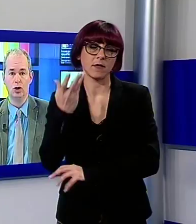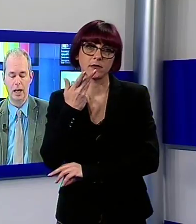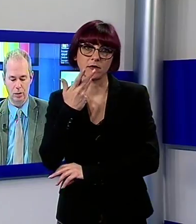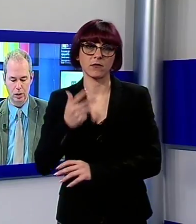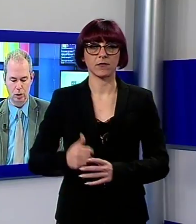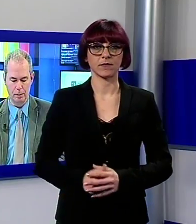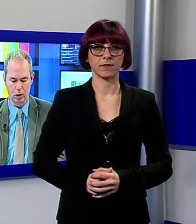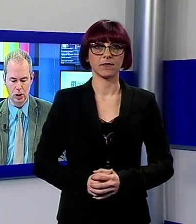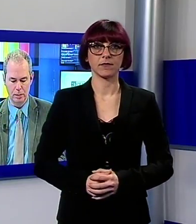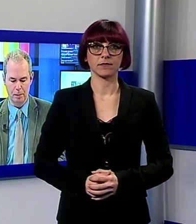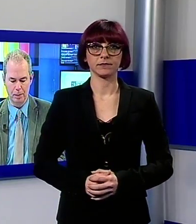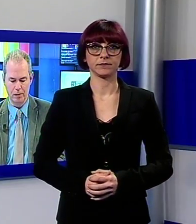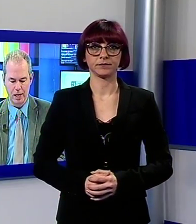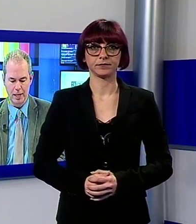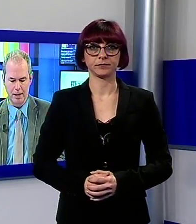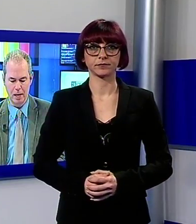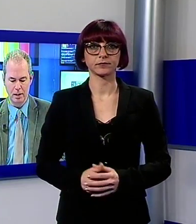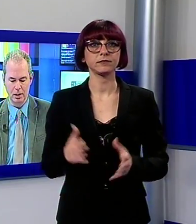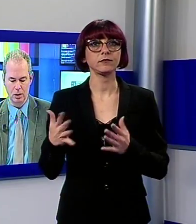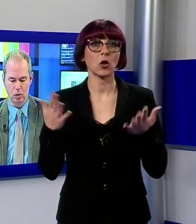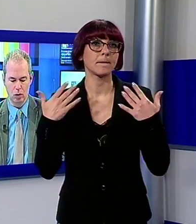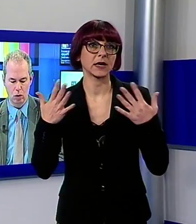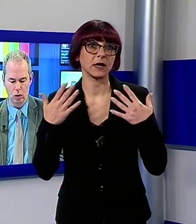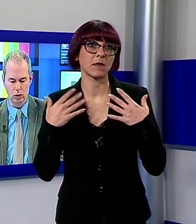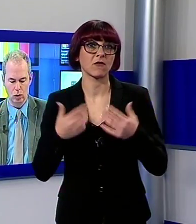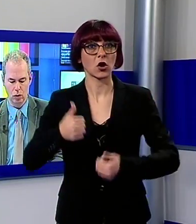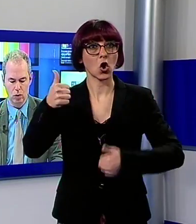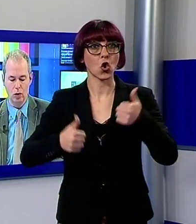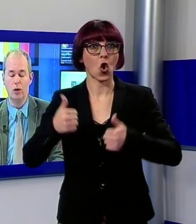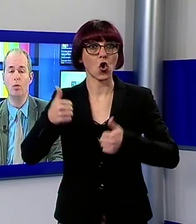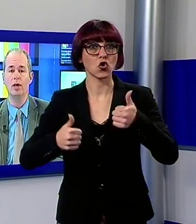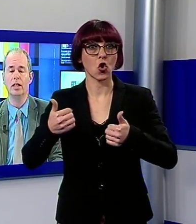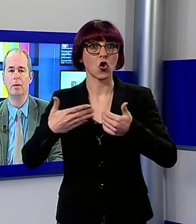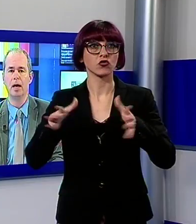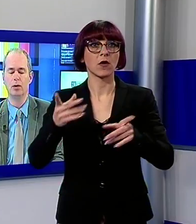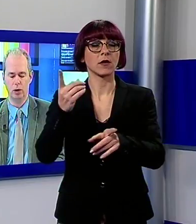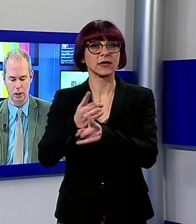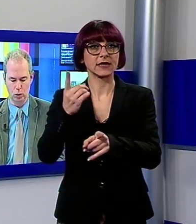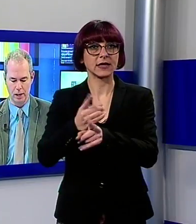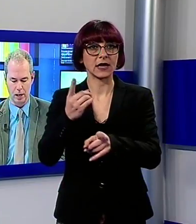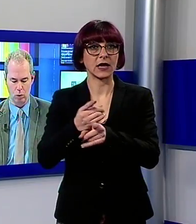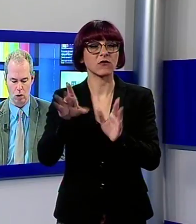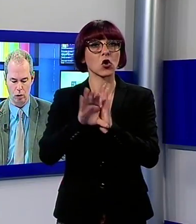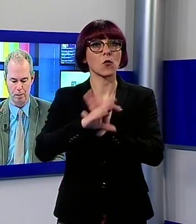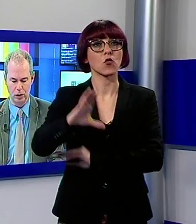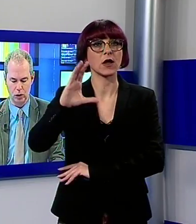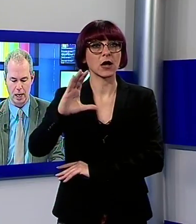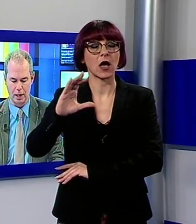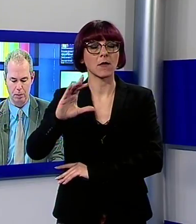Usciranno entro la prossima primavera i bandi di concorso con cui il comune di Capanno riassumerà nuovo personale. I